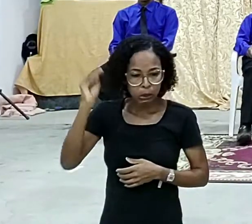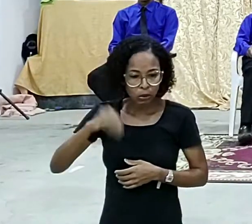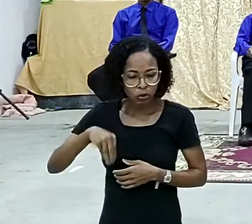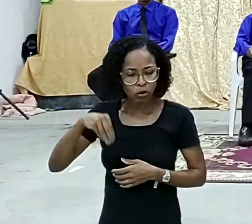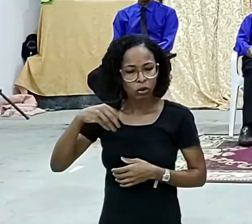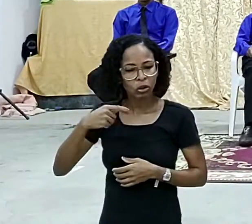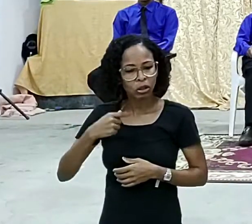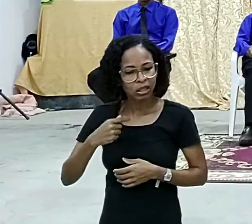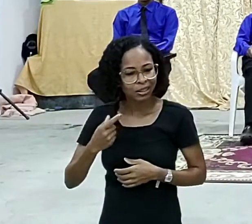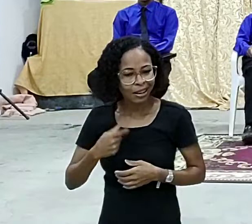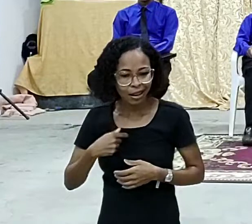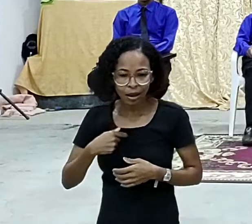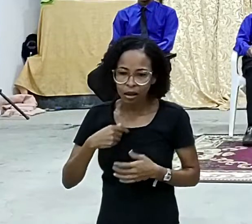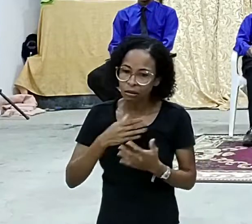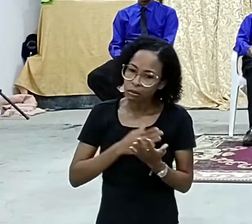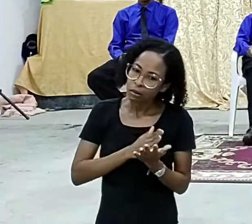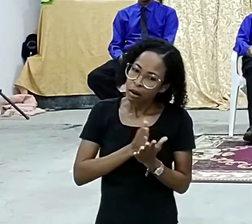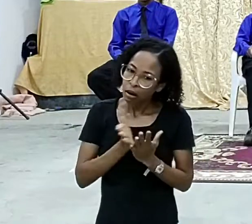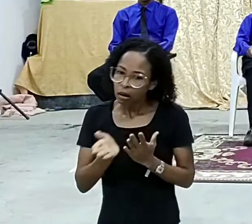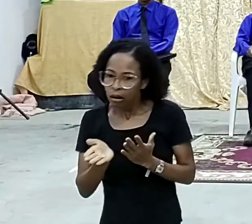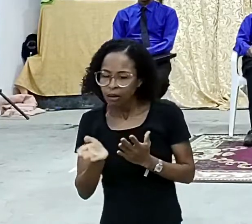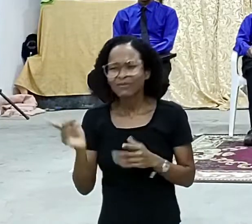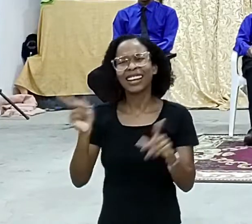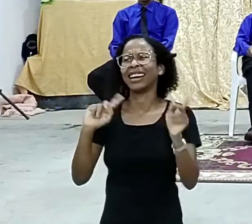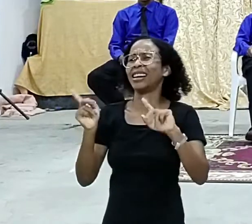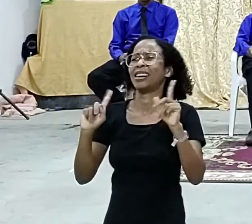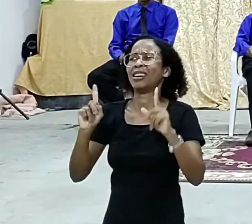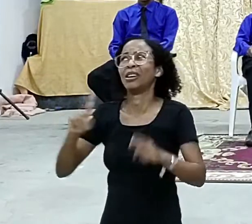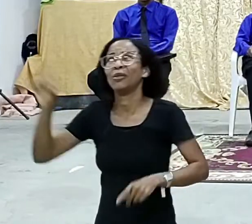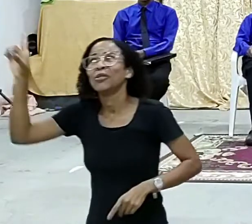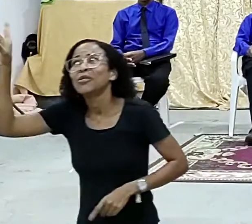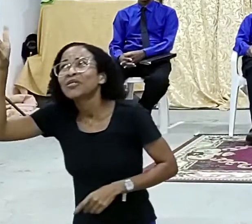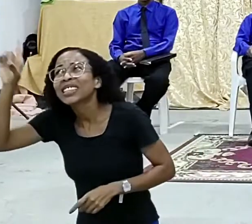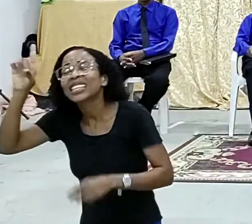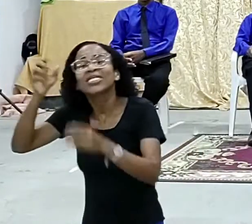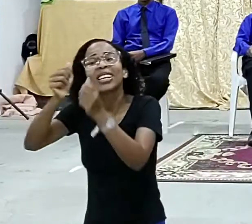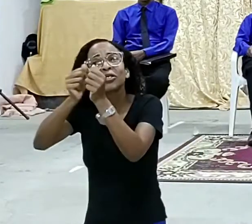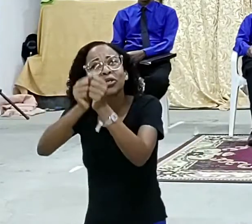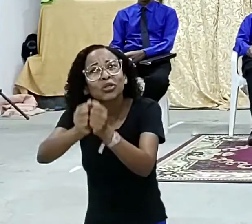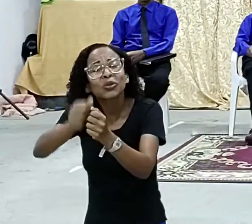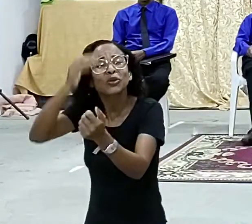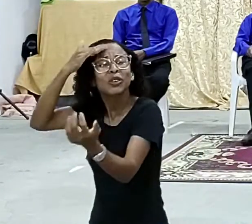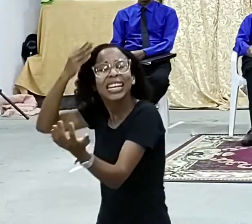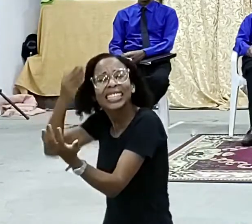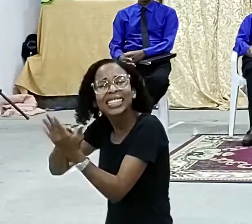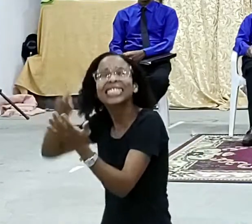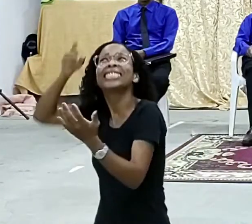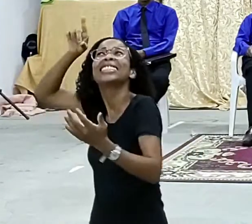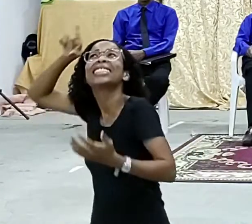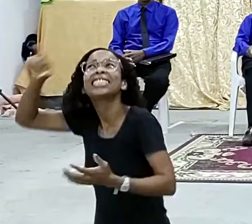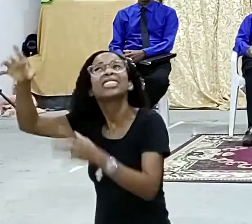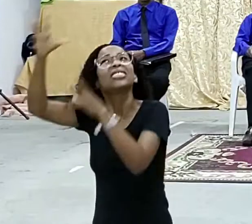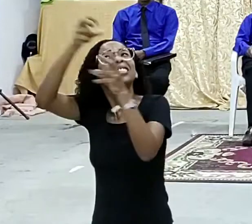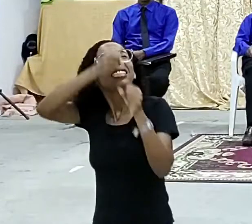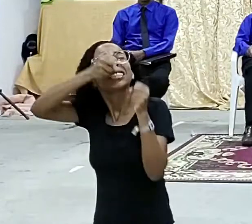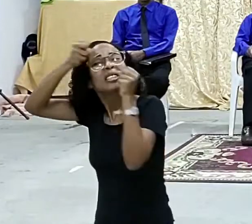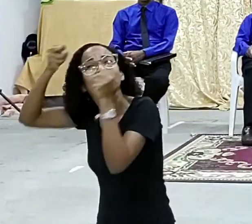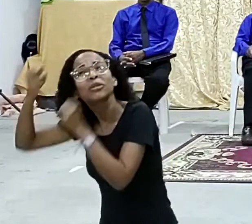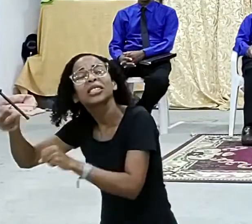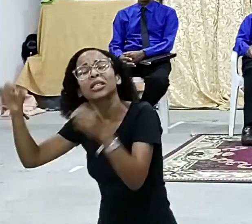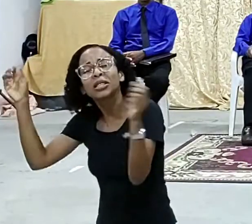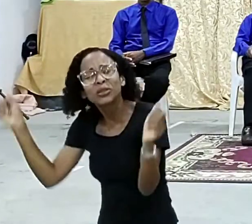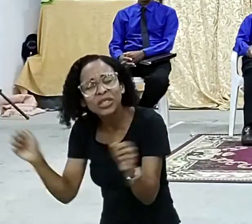Se você segue a um Deus verdadeiro, a um Deus que tudo pode, a um Deus que faz grandes